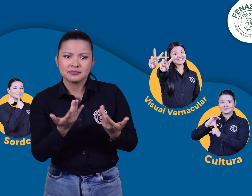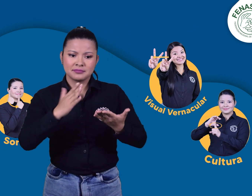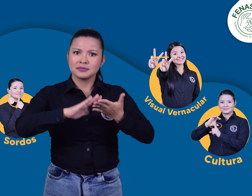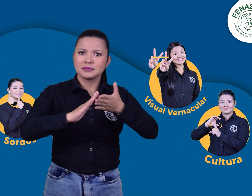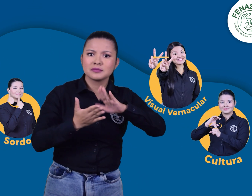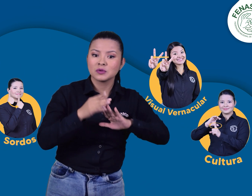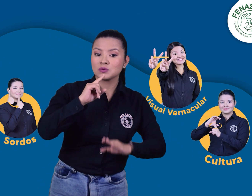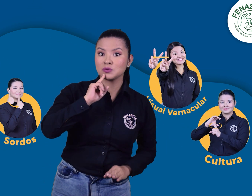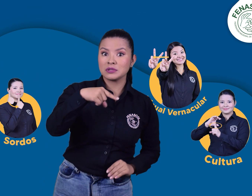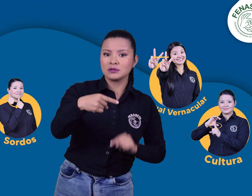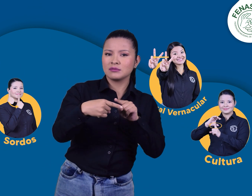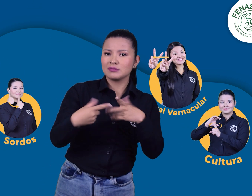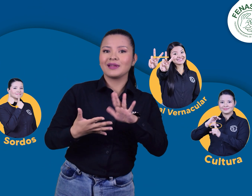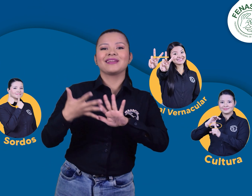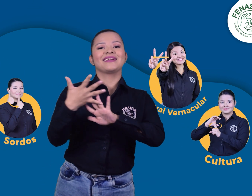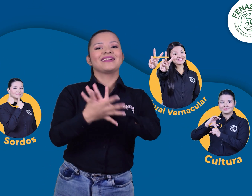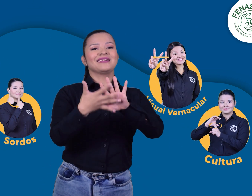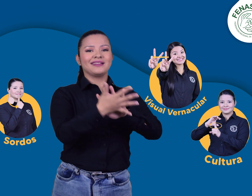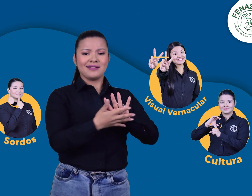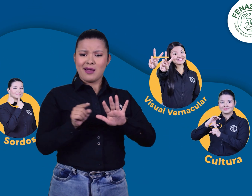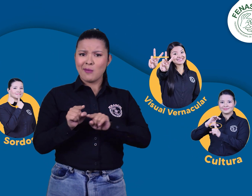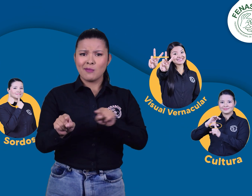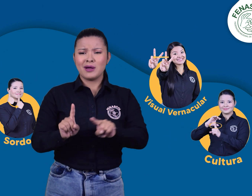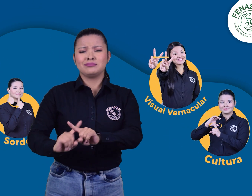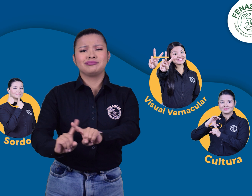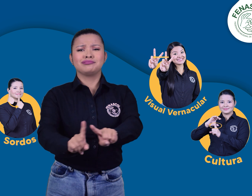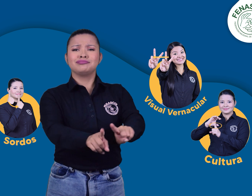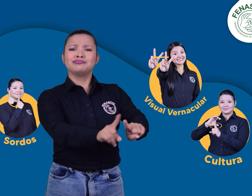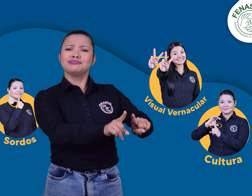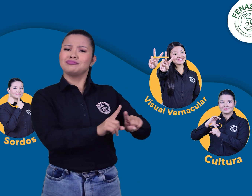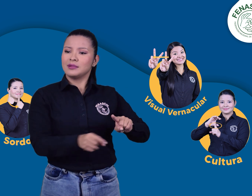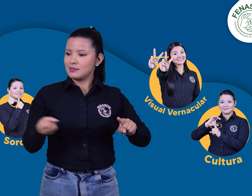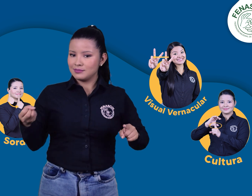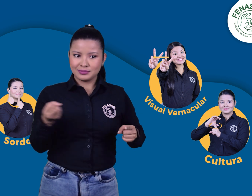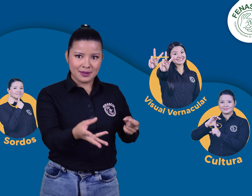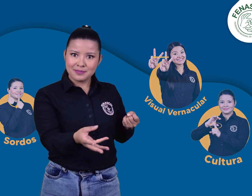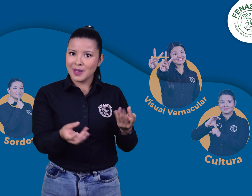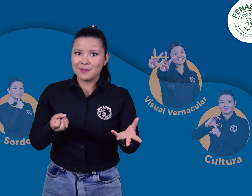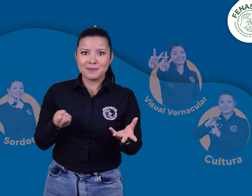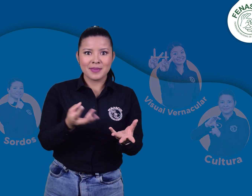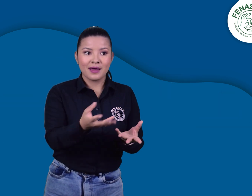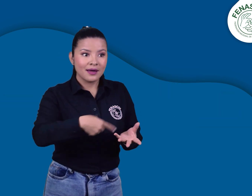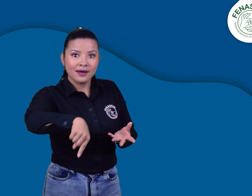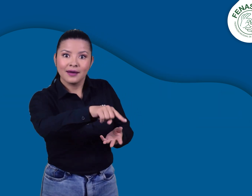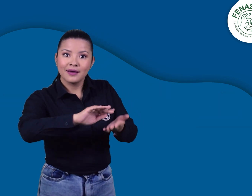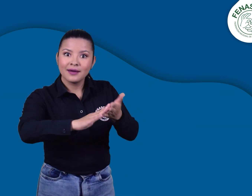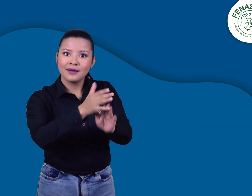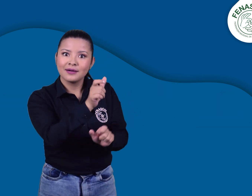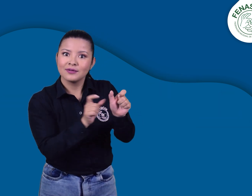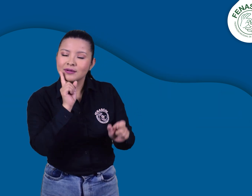identidad, comunidad y lengua, la lengua de señas colombiana, entre otros, para beneficio de toda la